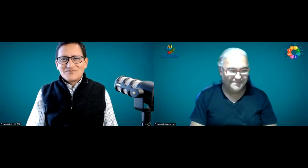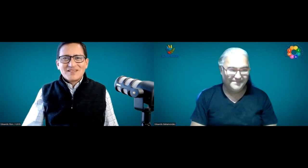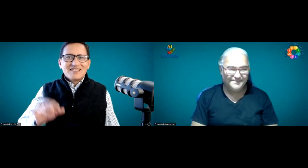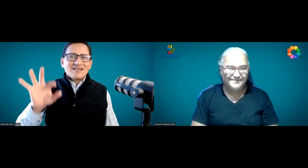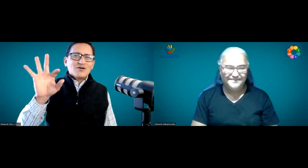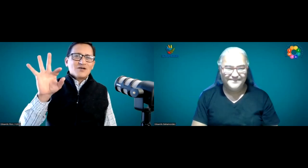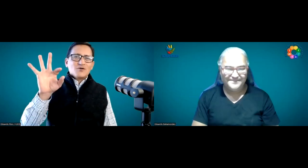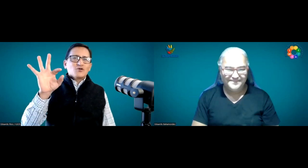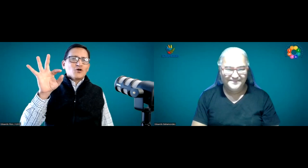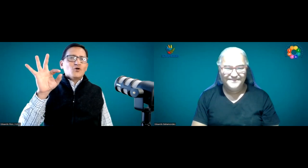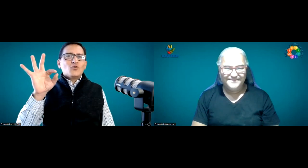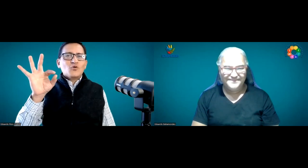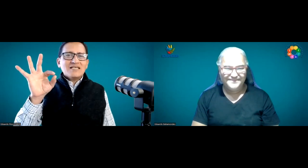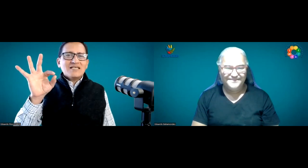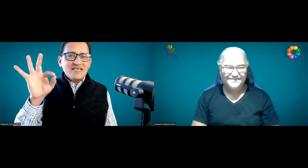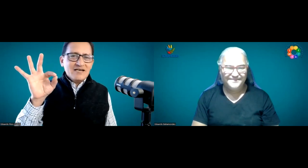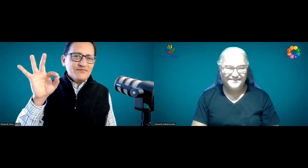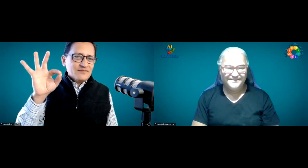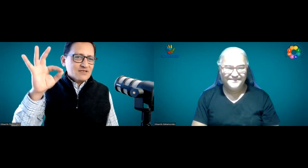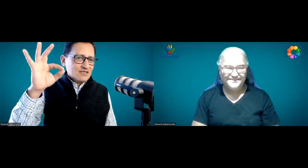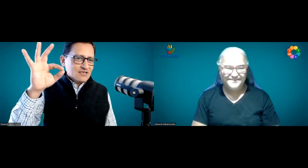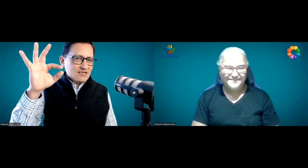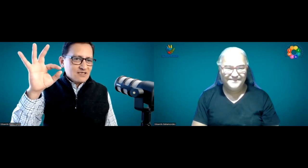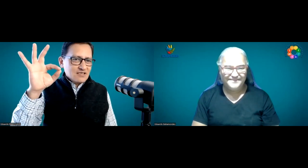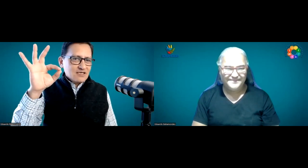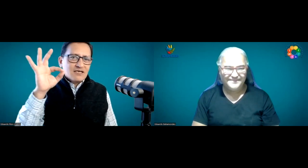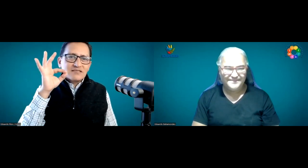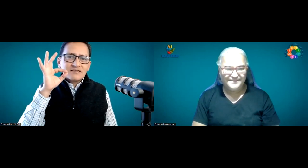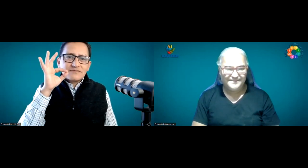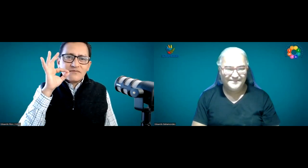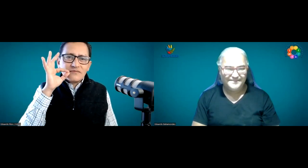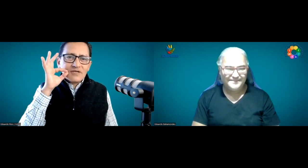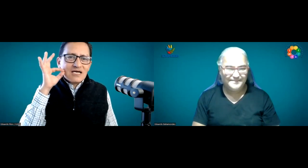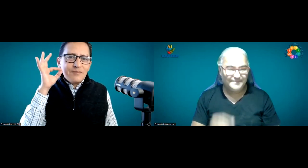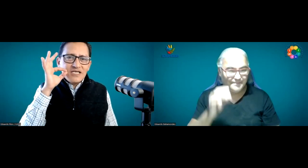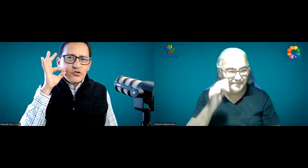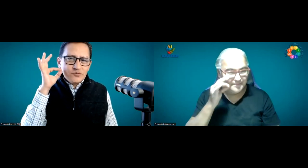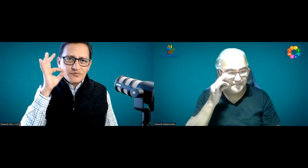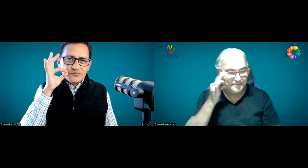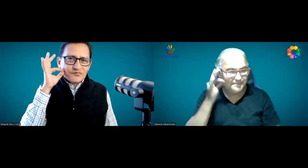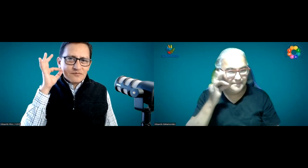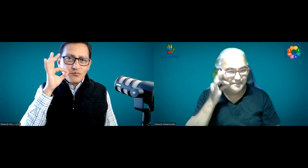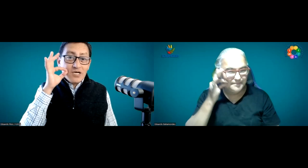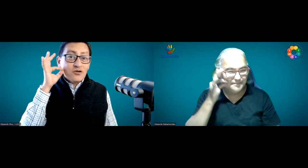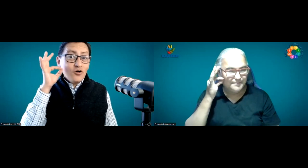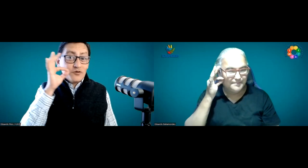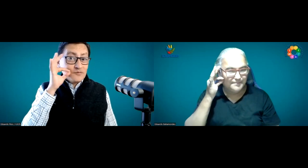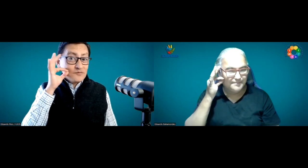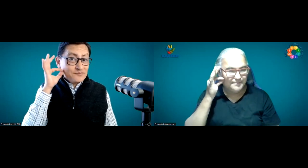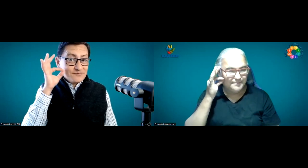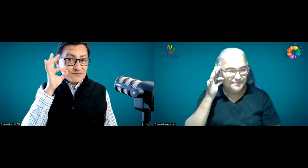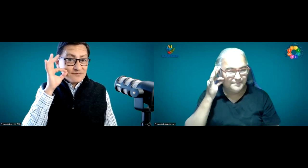Ya. Usó una seña que es amarillo por el